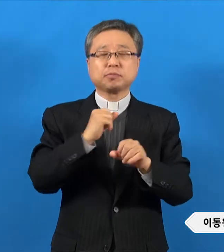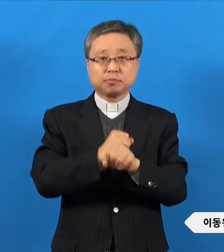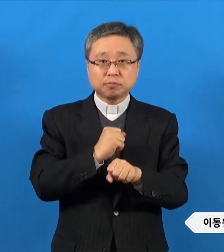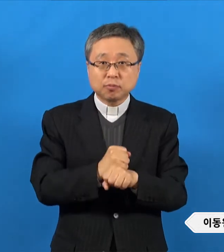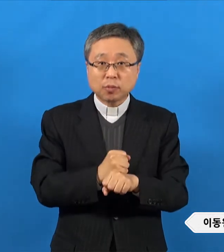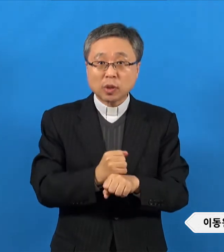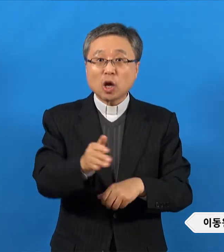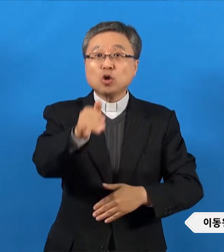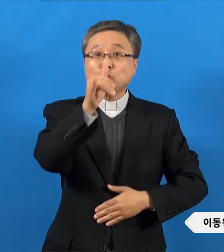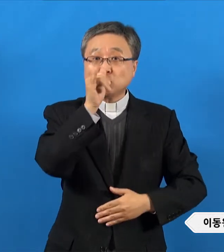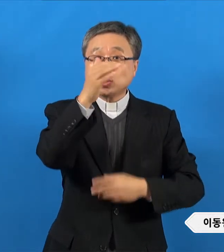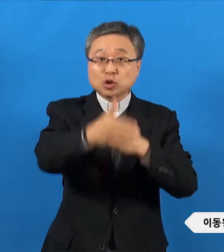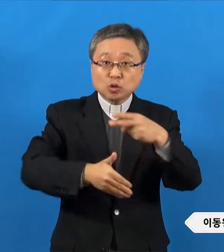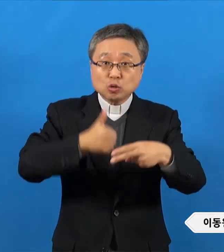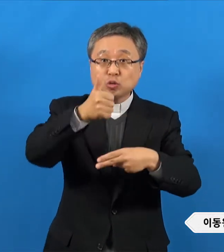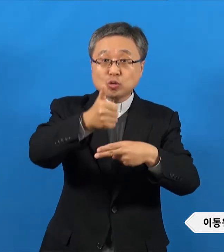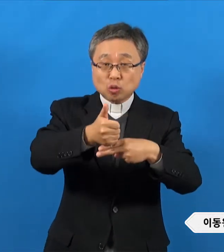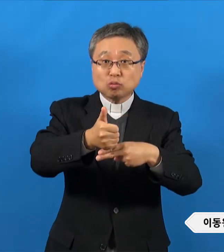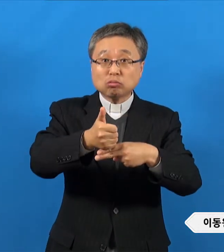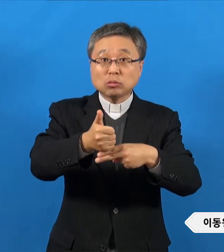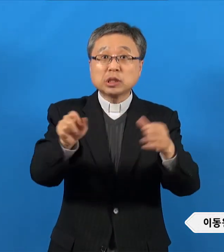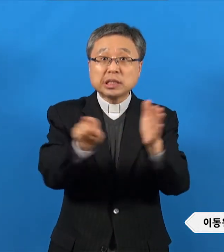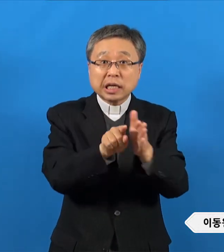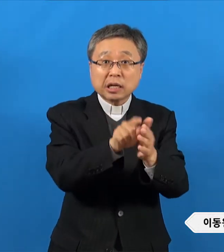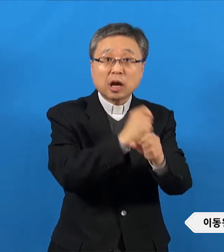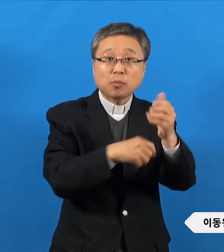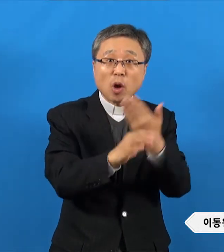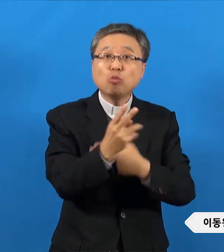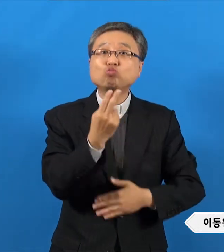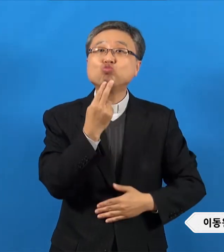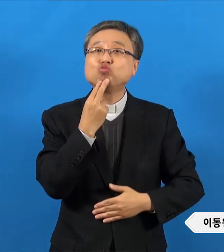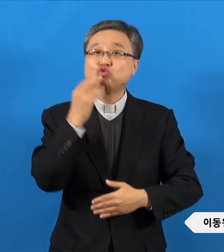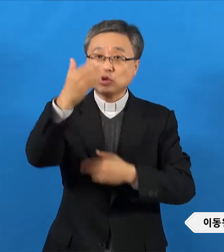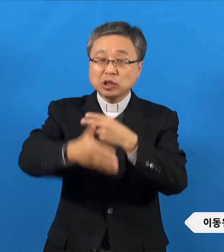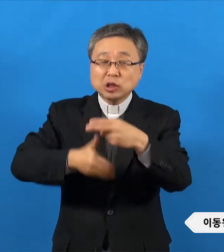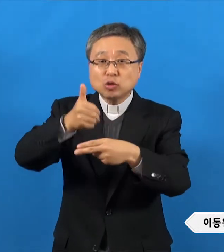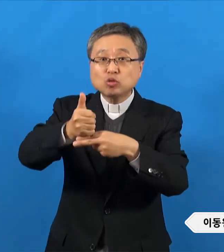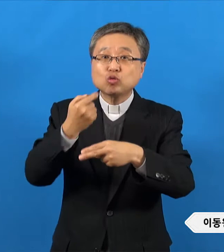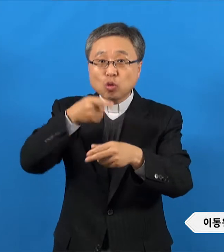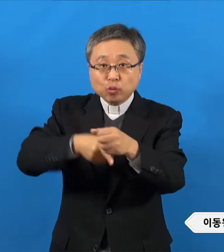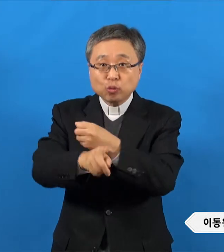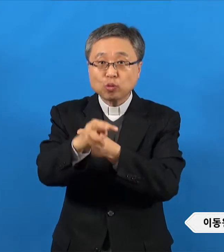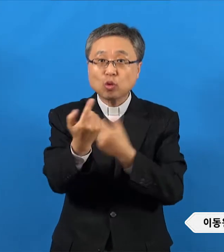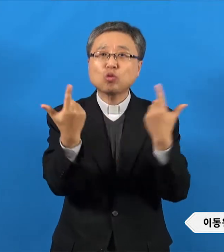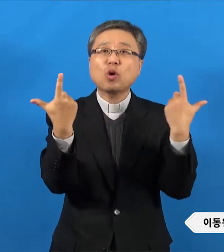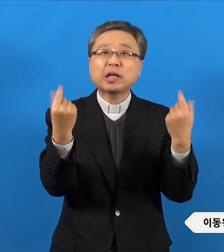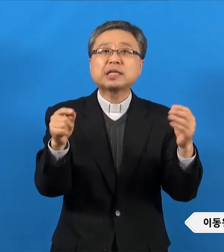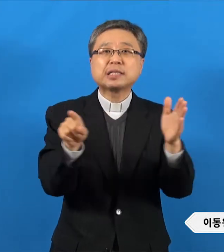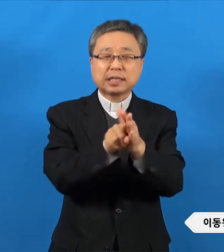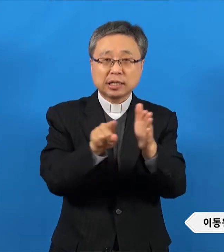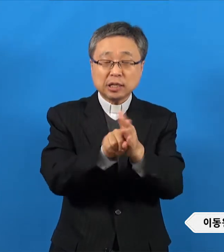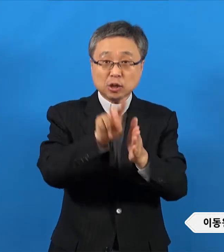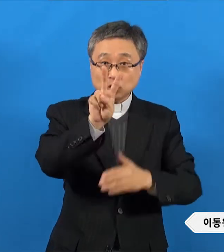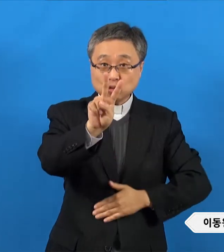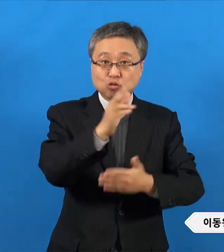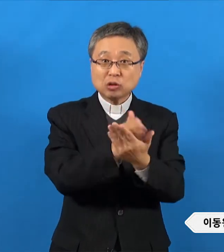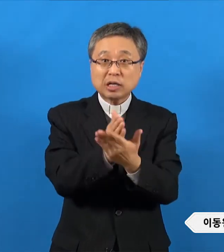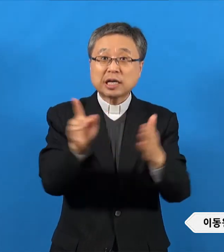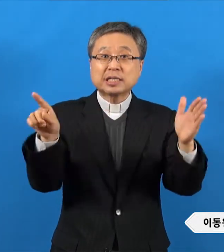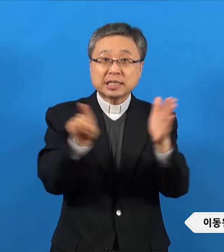유신론이 하나의 신앙이라면 무신론도 역시 또 하나의 신앙이다라고 말합니다. 그리고 이 두 가지가 다 신앙이라면